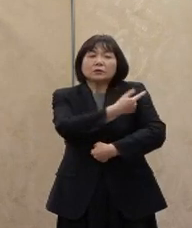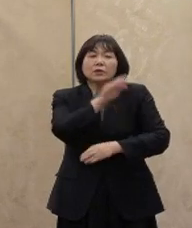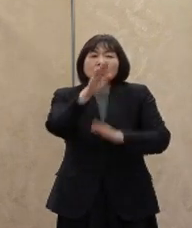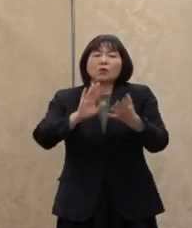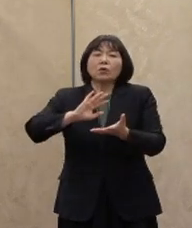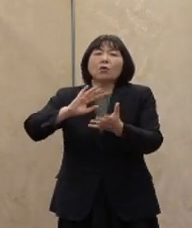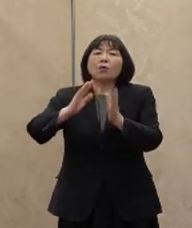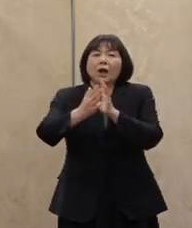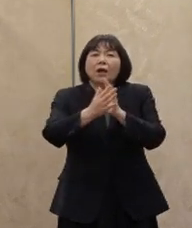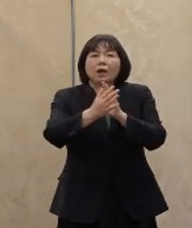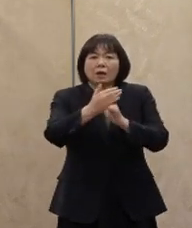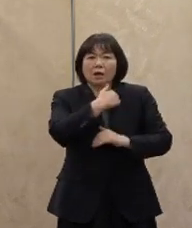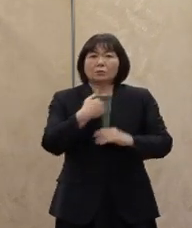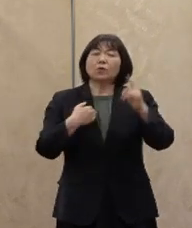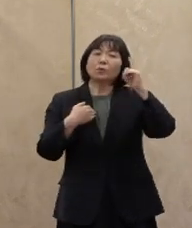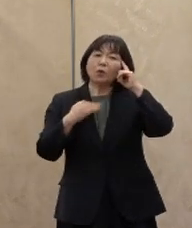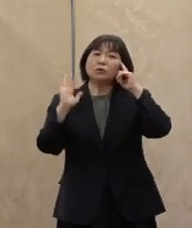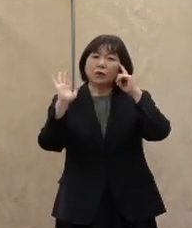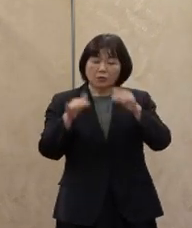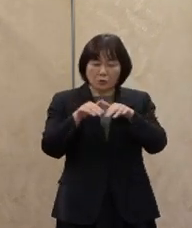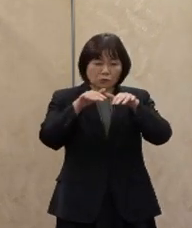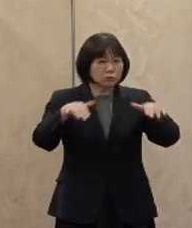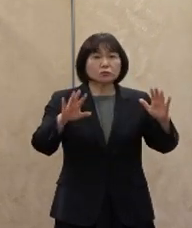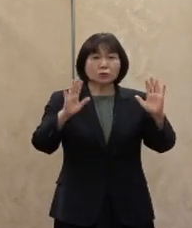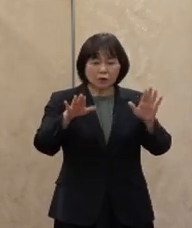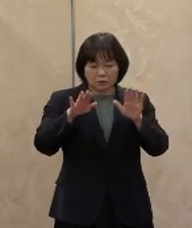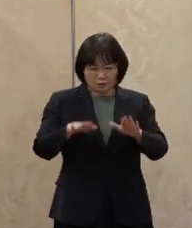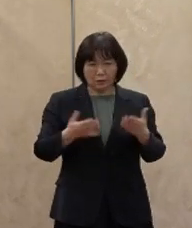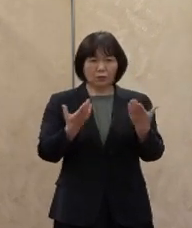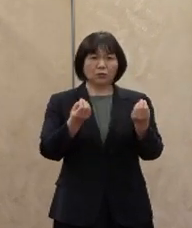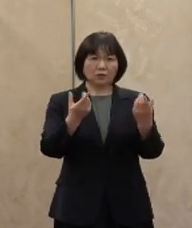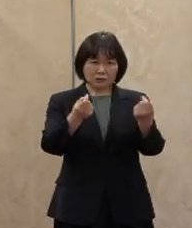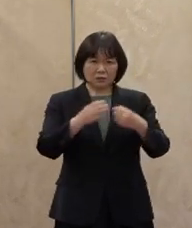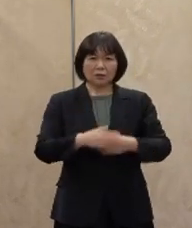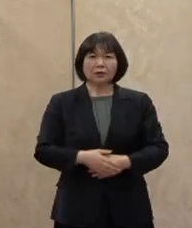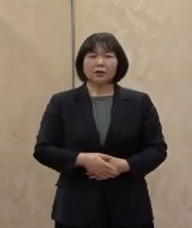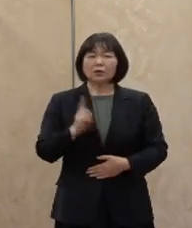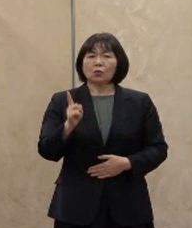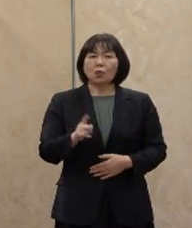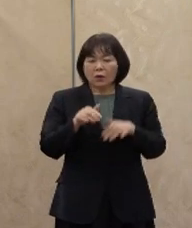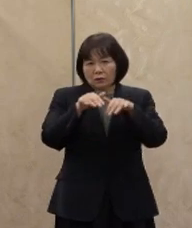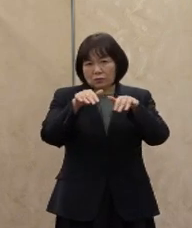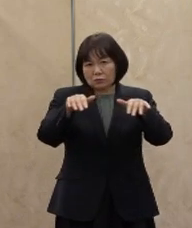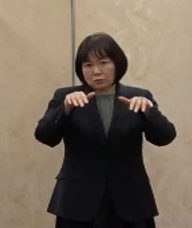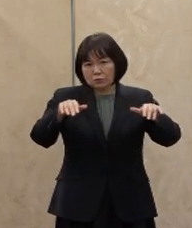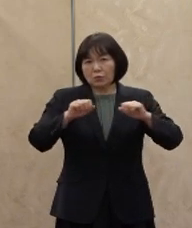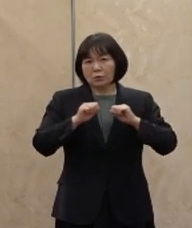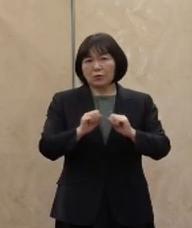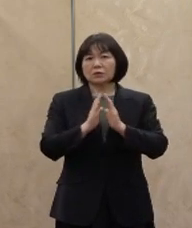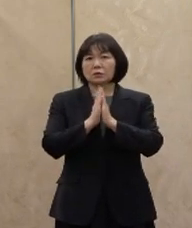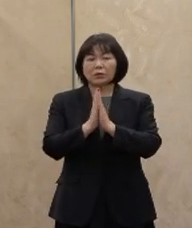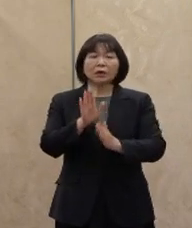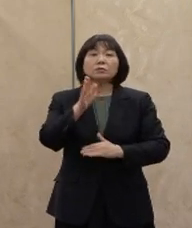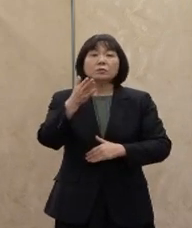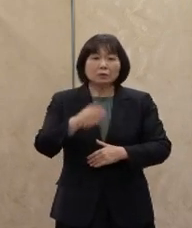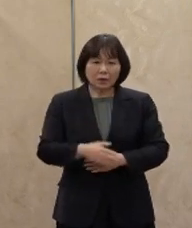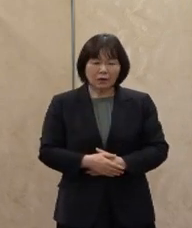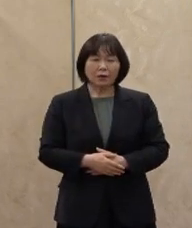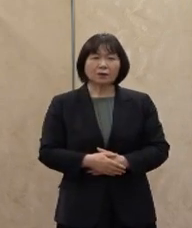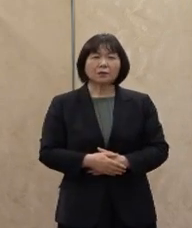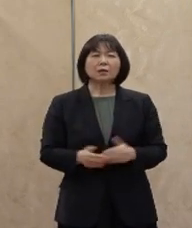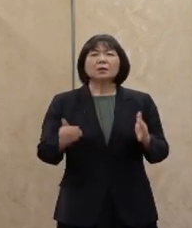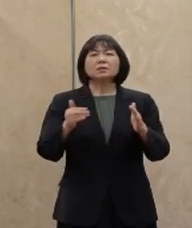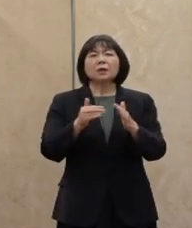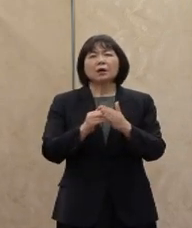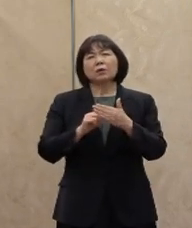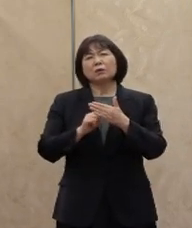ってますが、普及しなければ当然これは今と変わらないということになります。なのでこれをどう普及お願いするか、最後はこれやっぱり